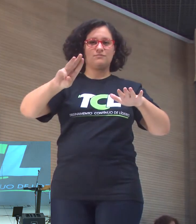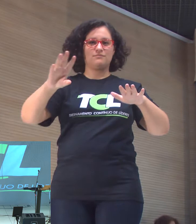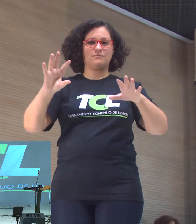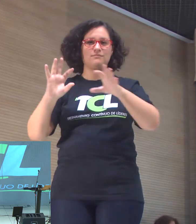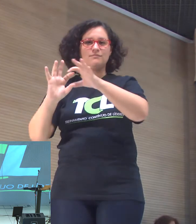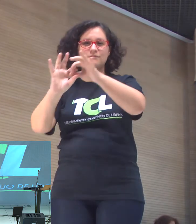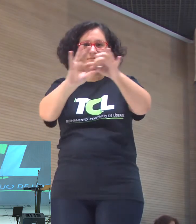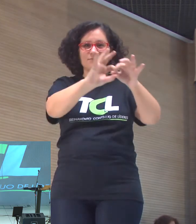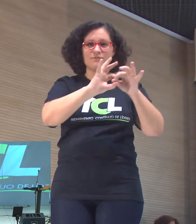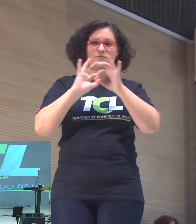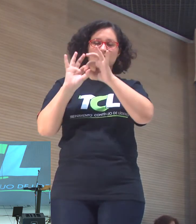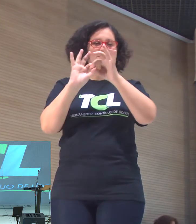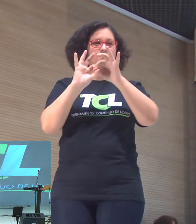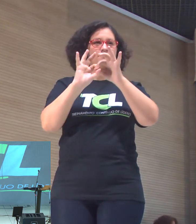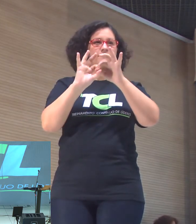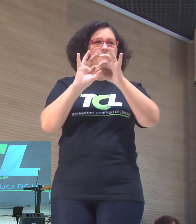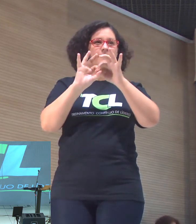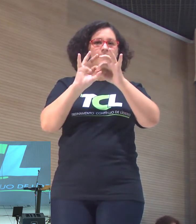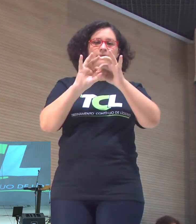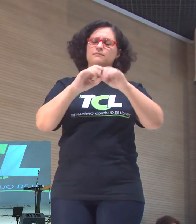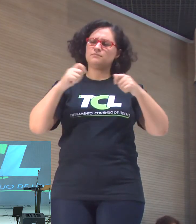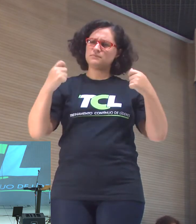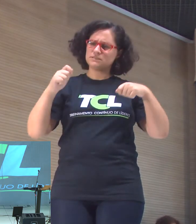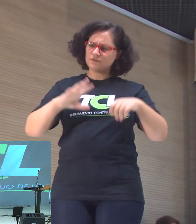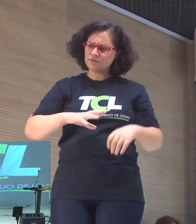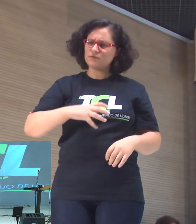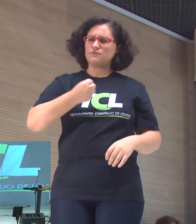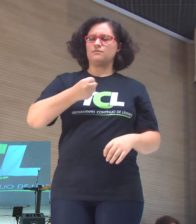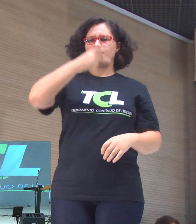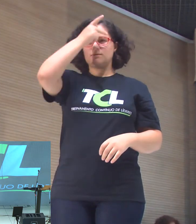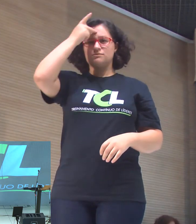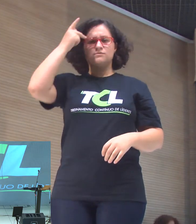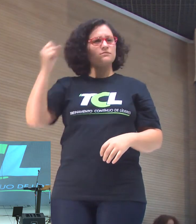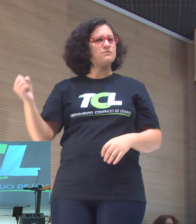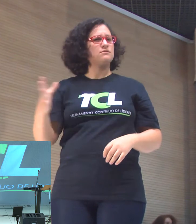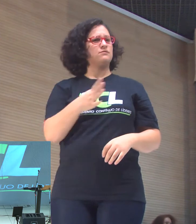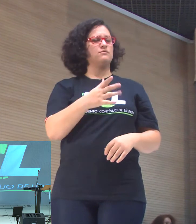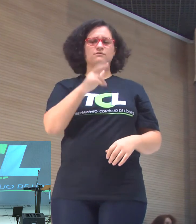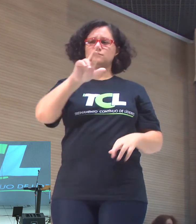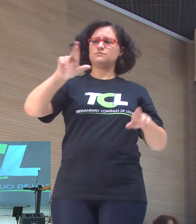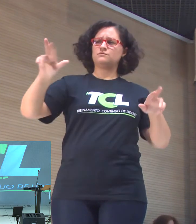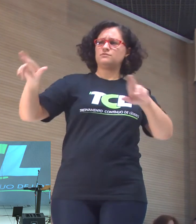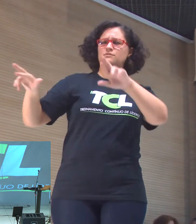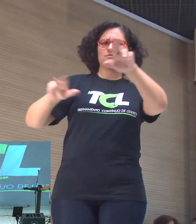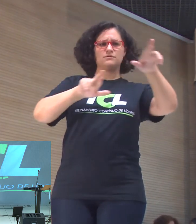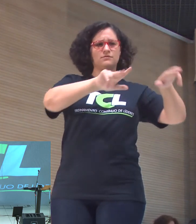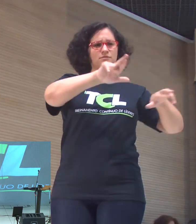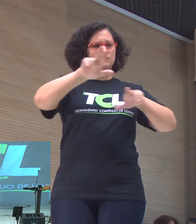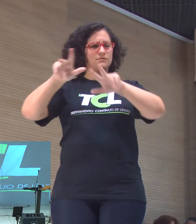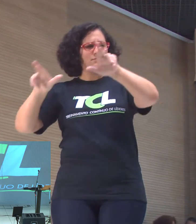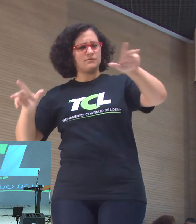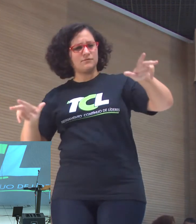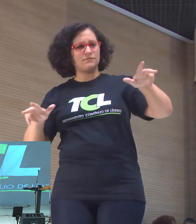Eles não queriam perder a unidade. E era um desafio, era gente nova, diferente chegando. Então, como é